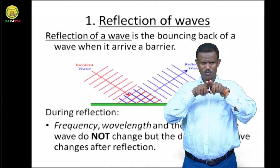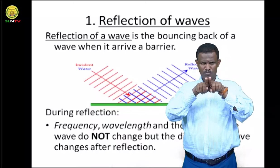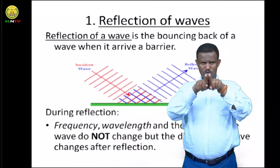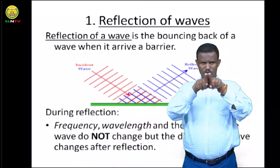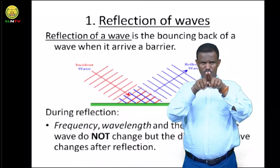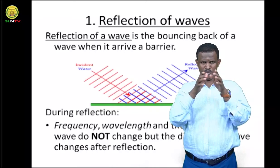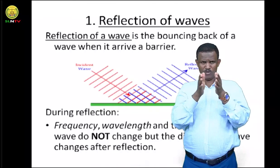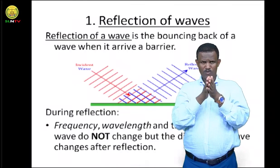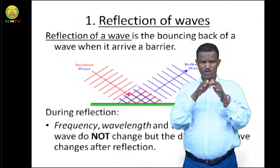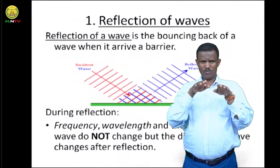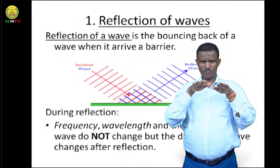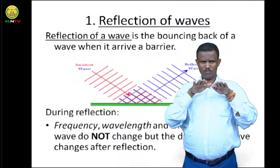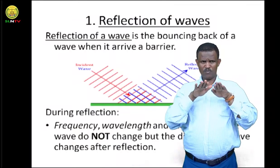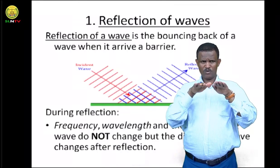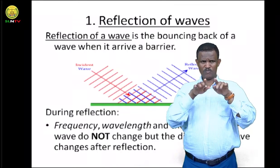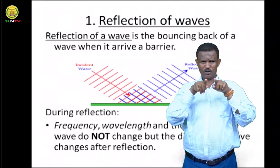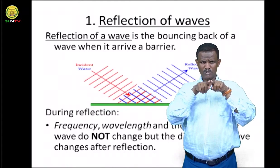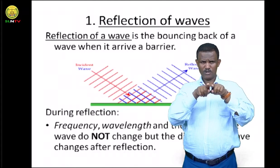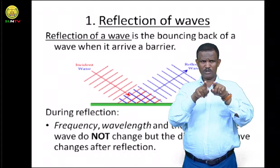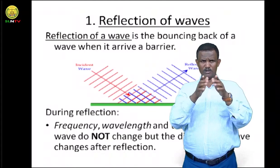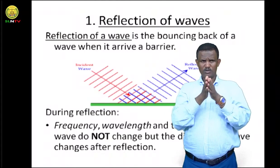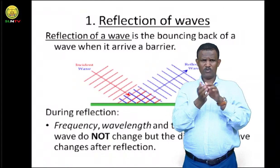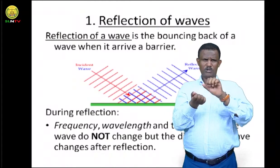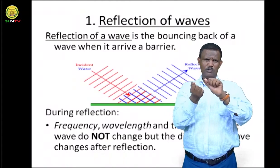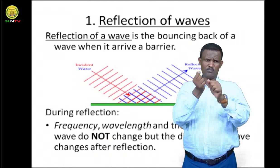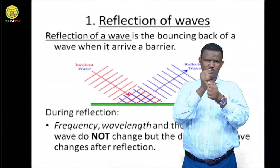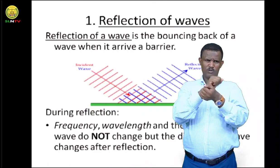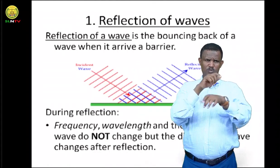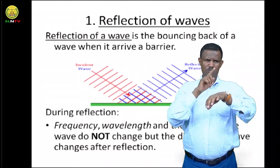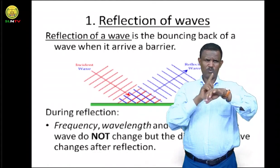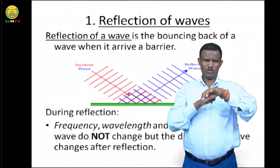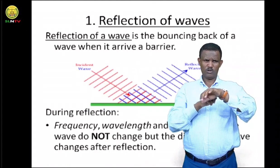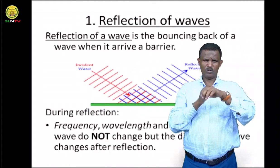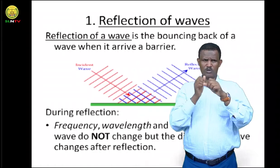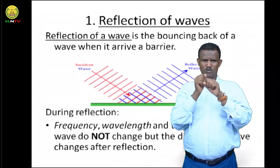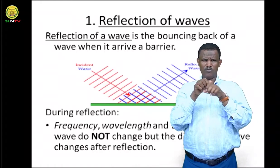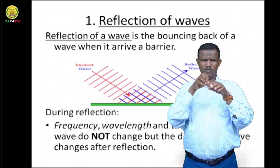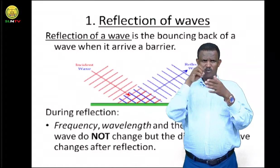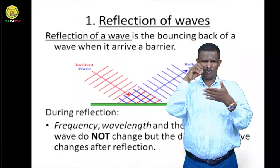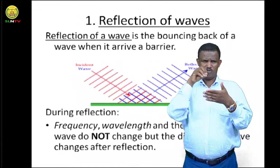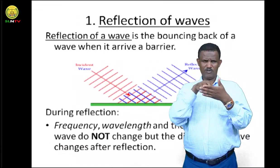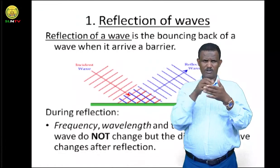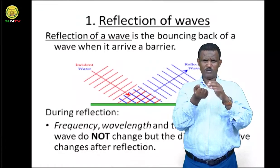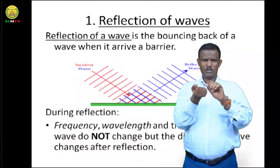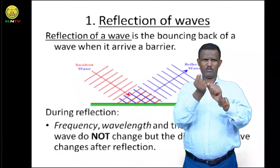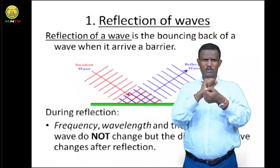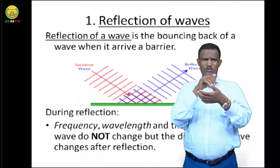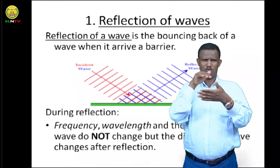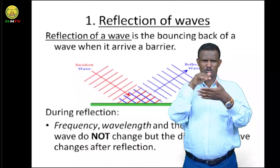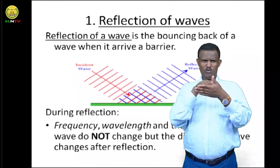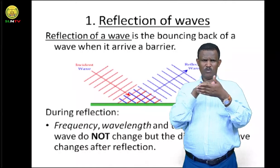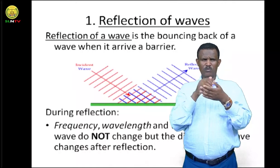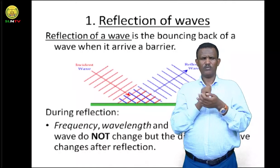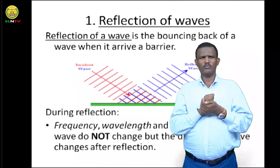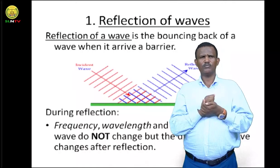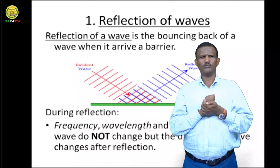taagan wavelength wavelength-ka wax isbedeli kuma dhaco waqtiga weefku ay sameeyneyso reflection sidoo kale